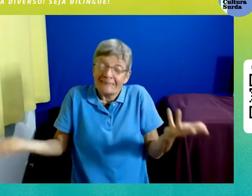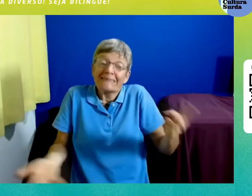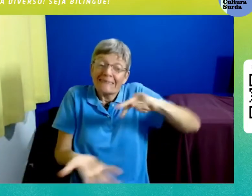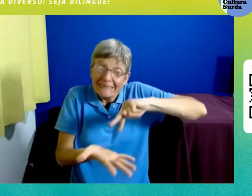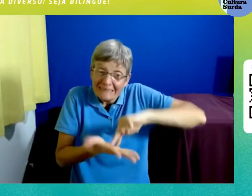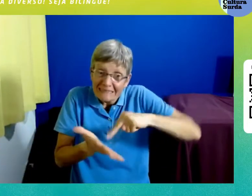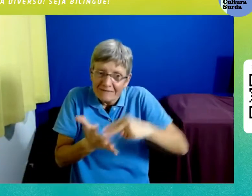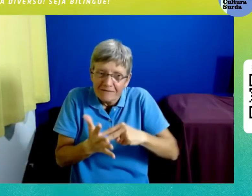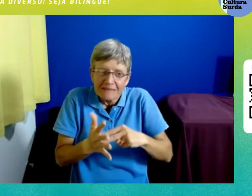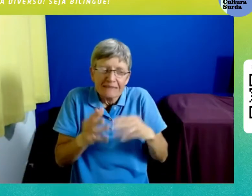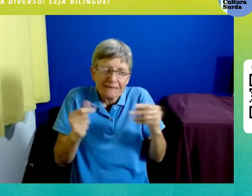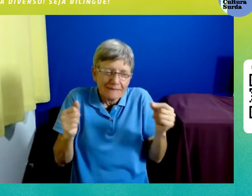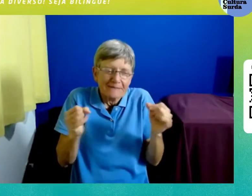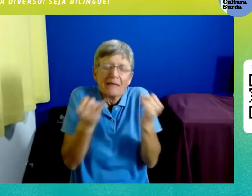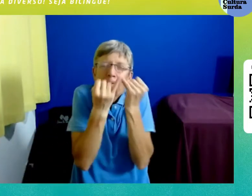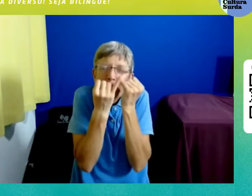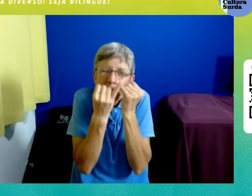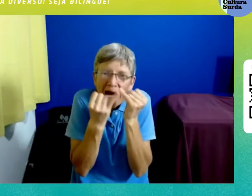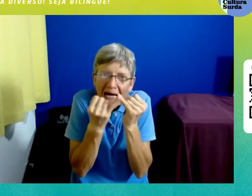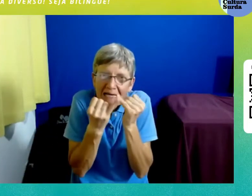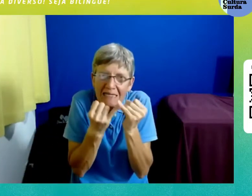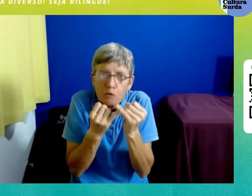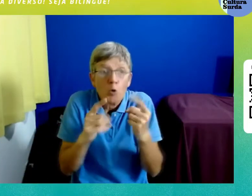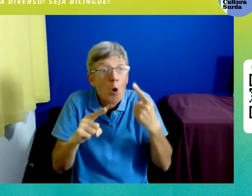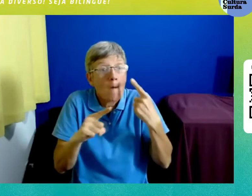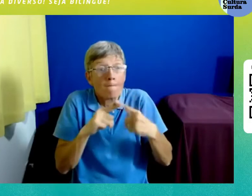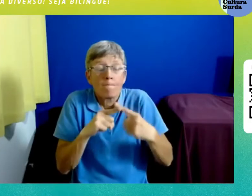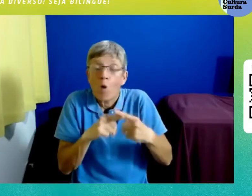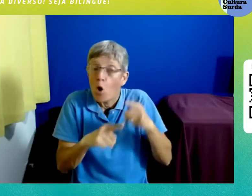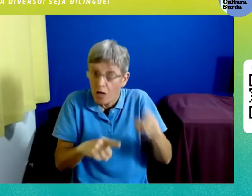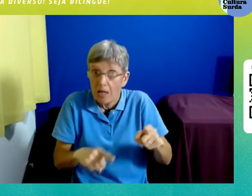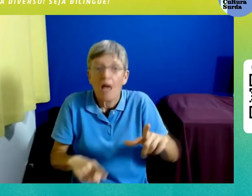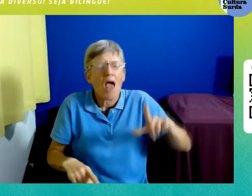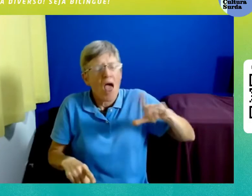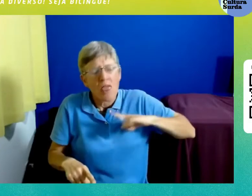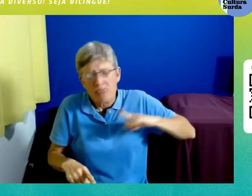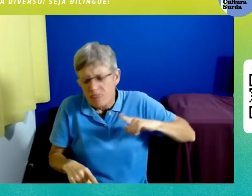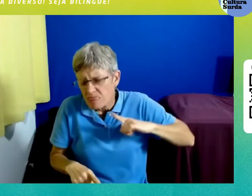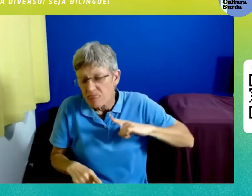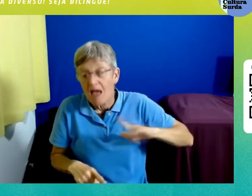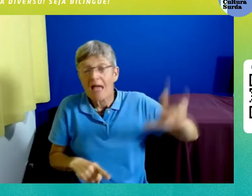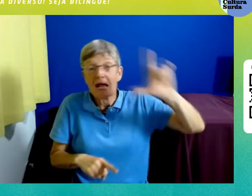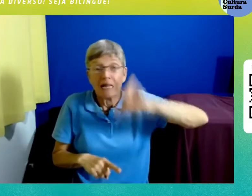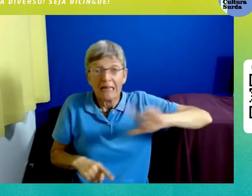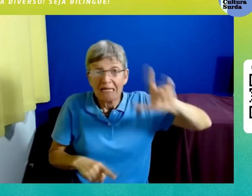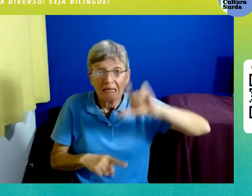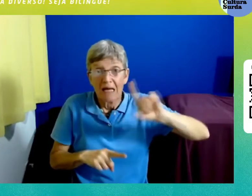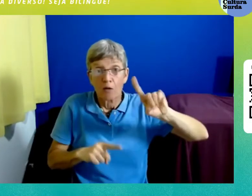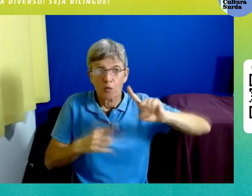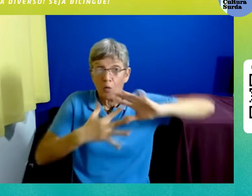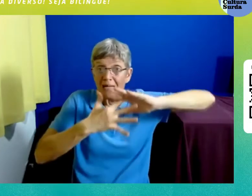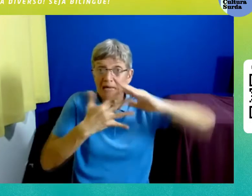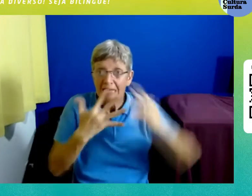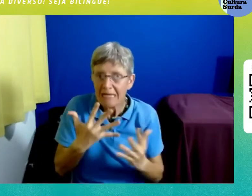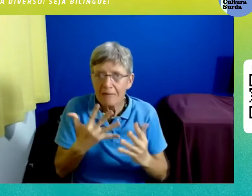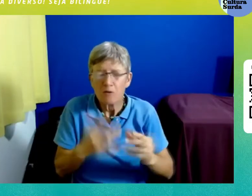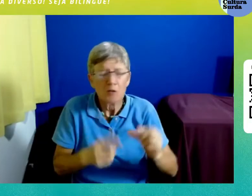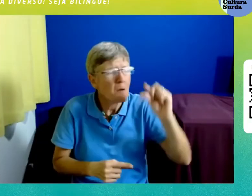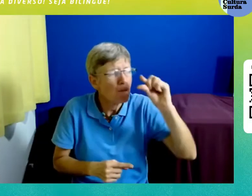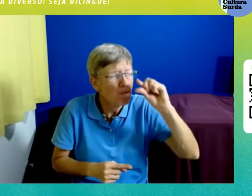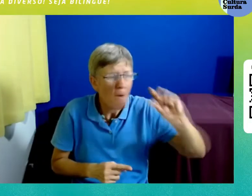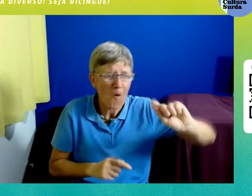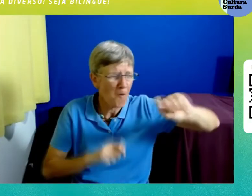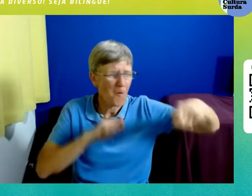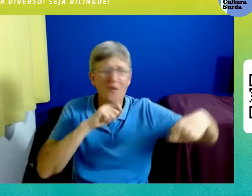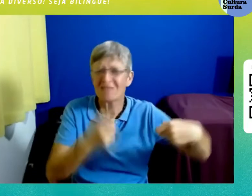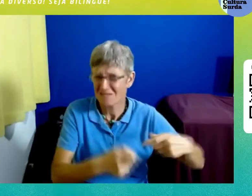exemplo. Então, significa elas são bem parecidas, mas